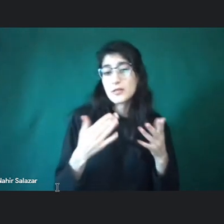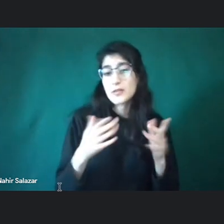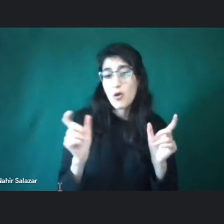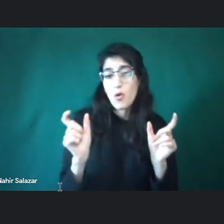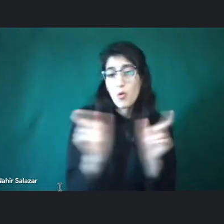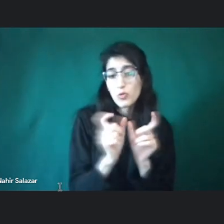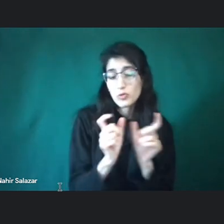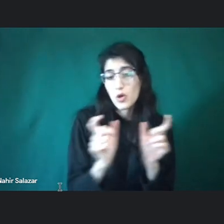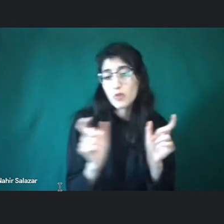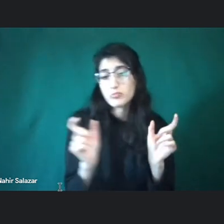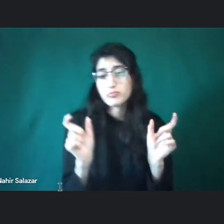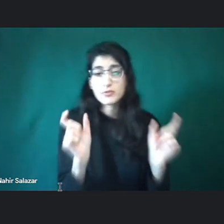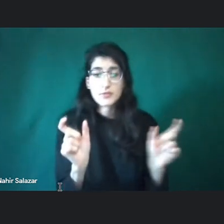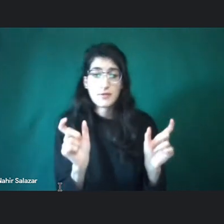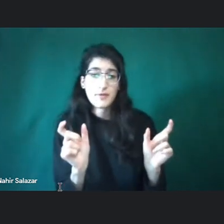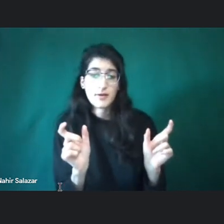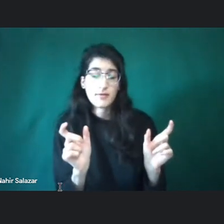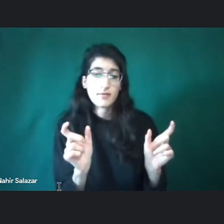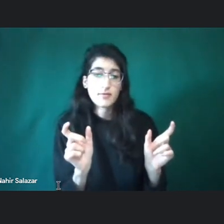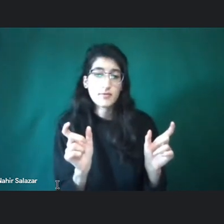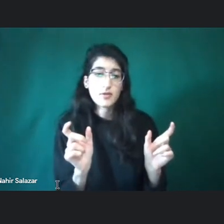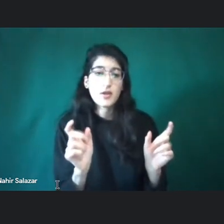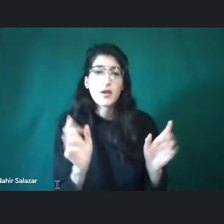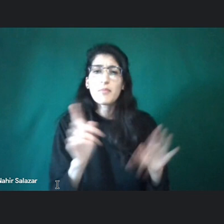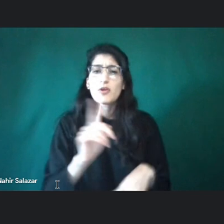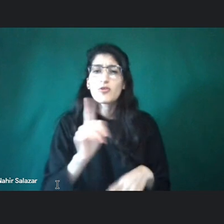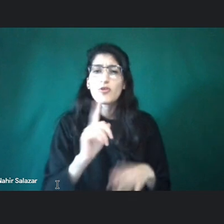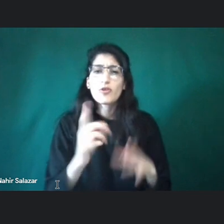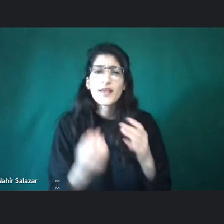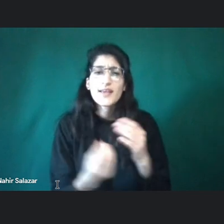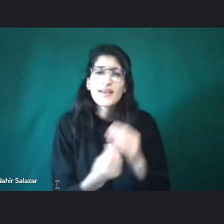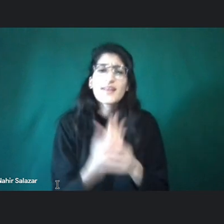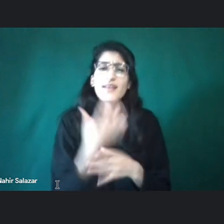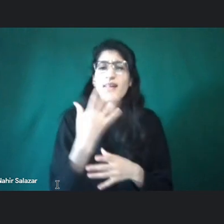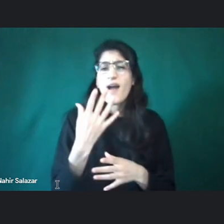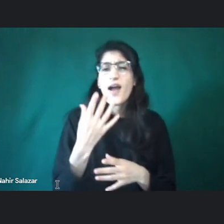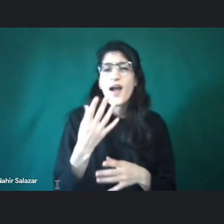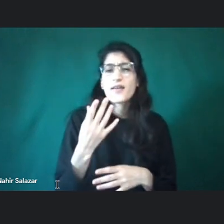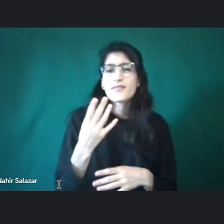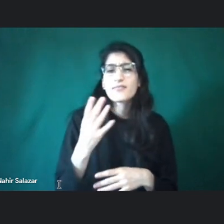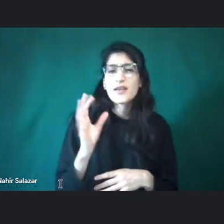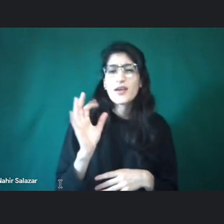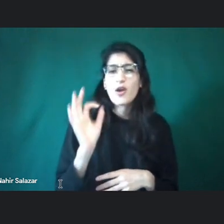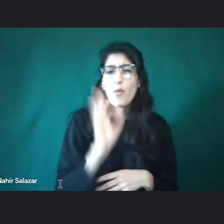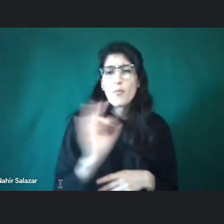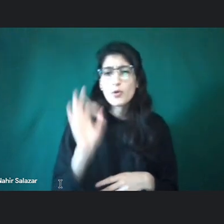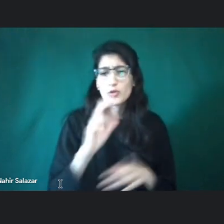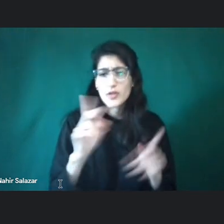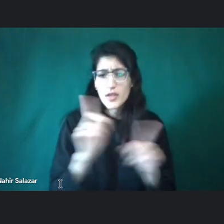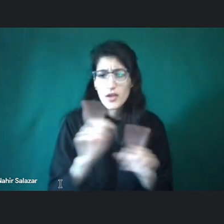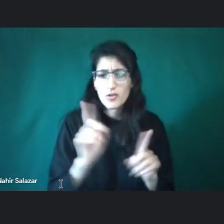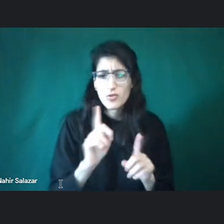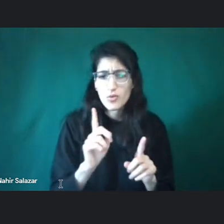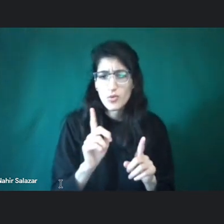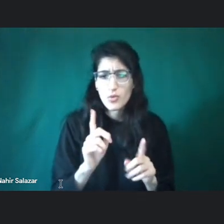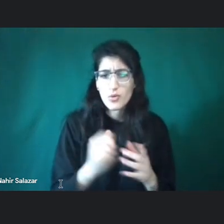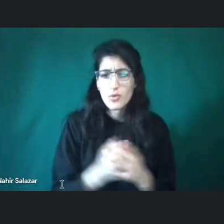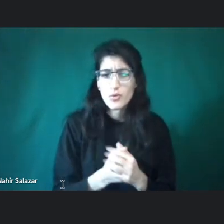clave, pero no es que crean, porque para que sea que crean, ¿cómo hubiese estado create esto?